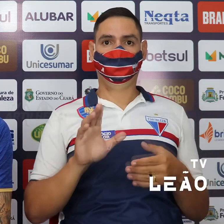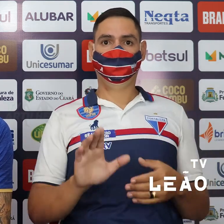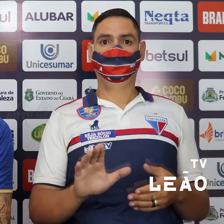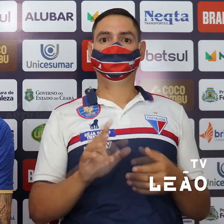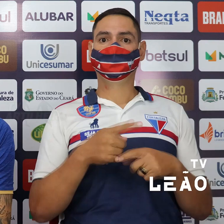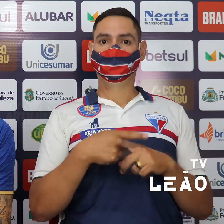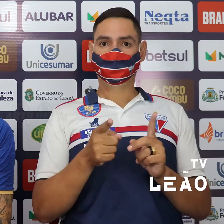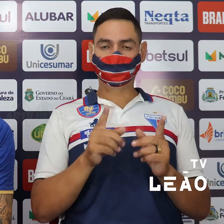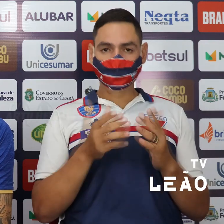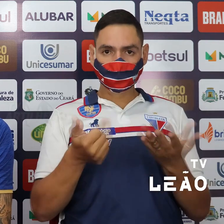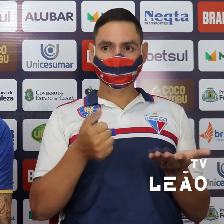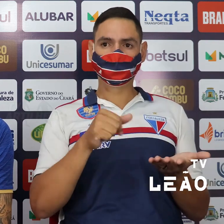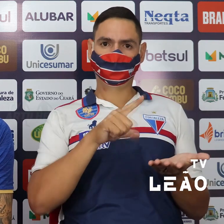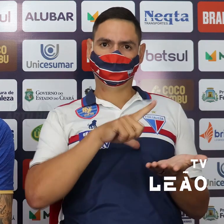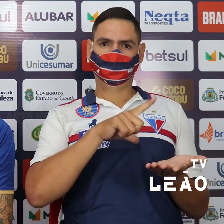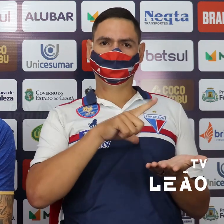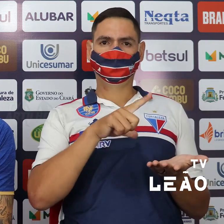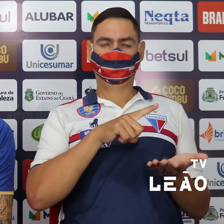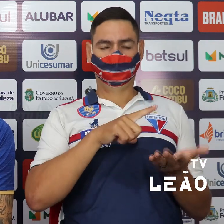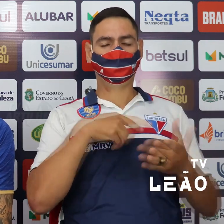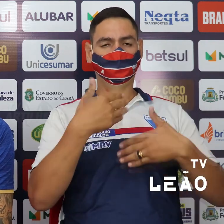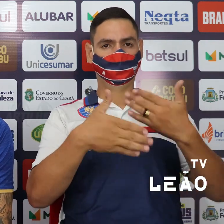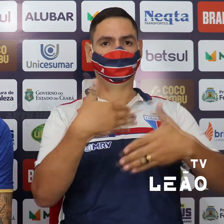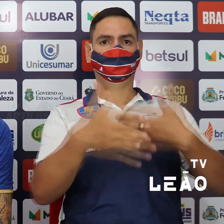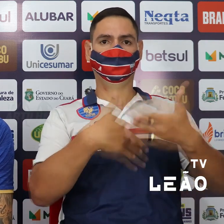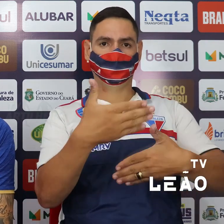maior motivação que temos é dia após dia.